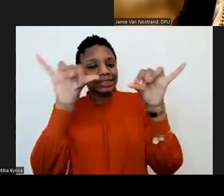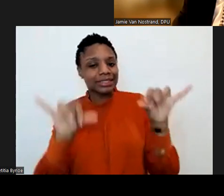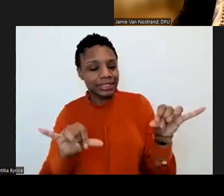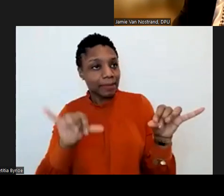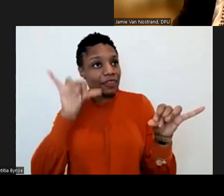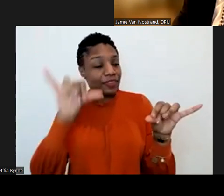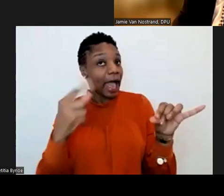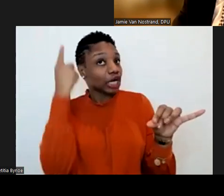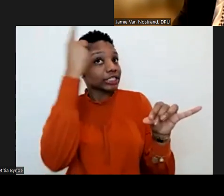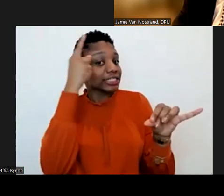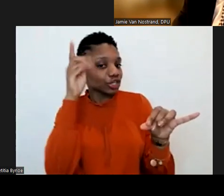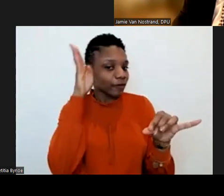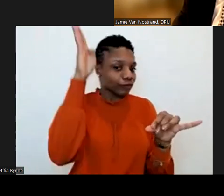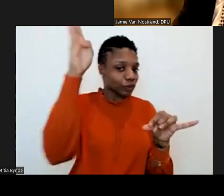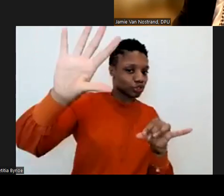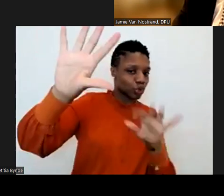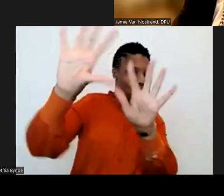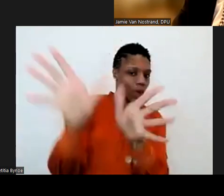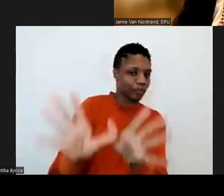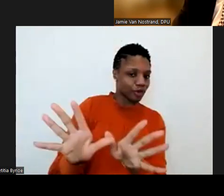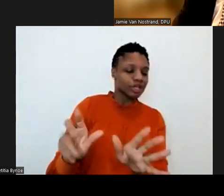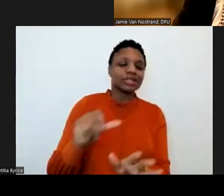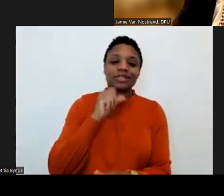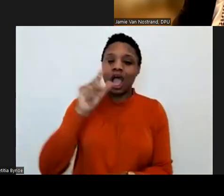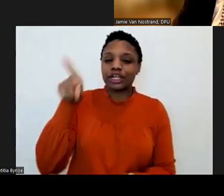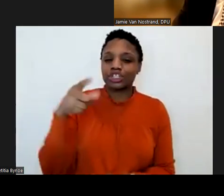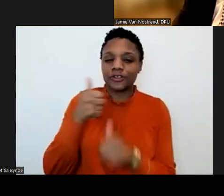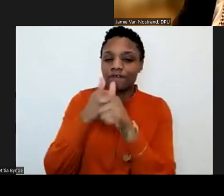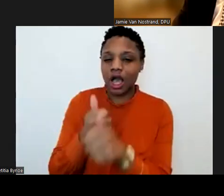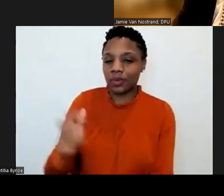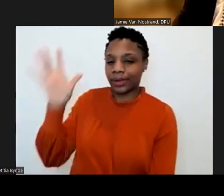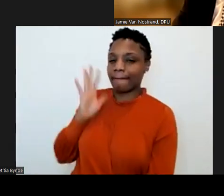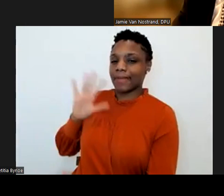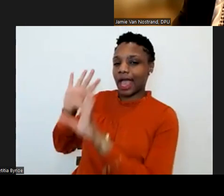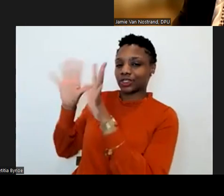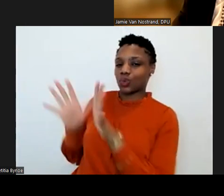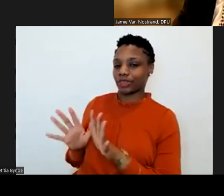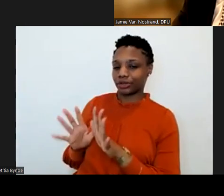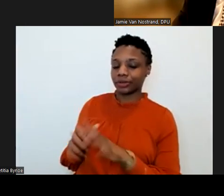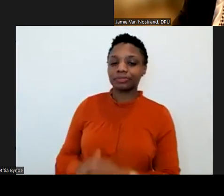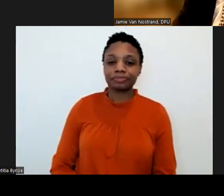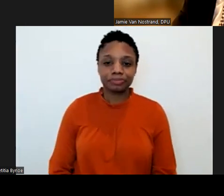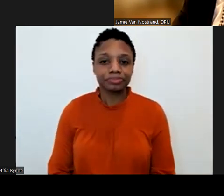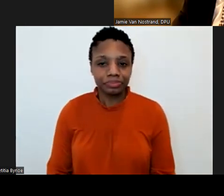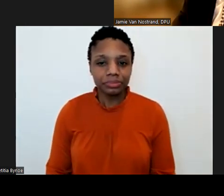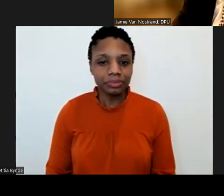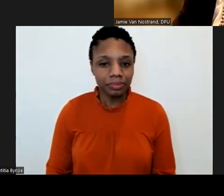afectar luego a las poblaciones y cómo eso afecta el los planes futuros